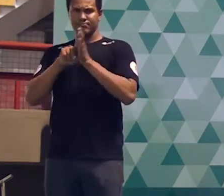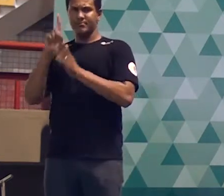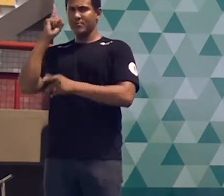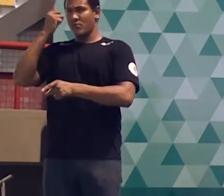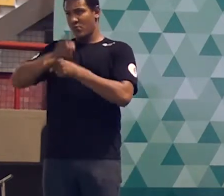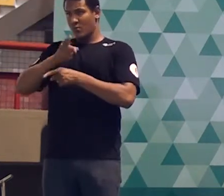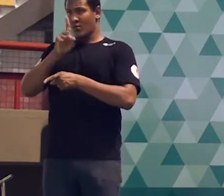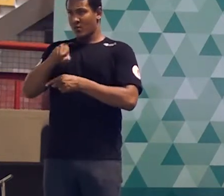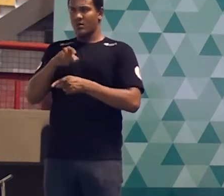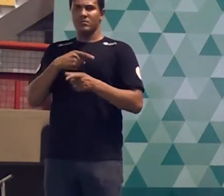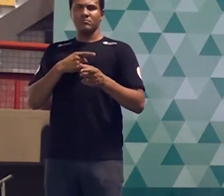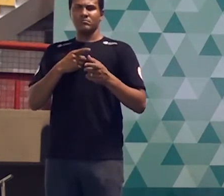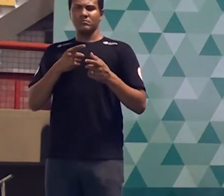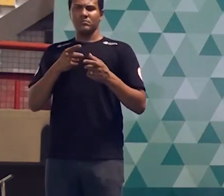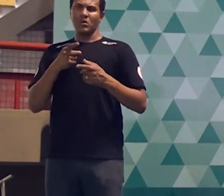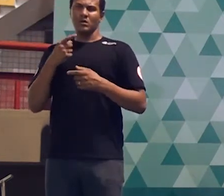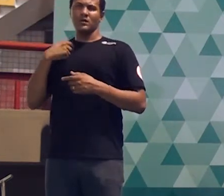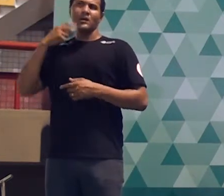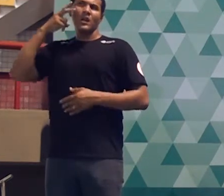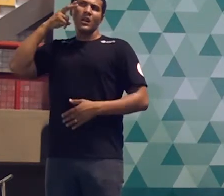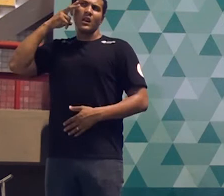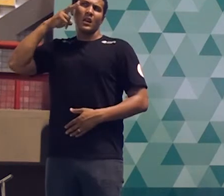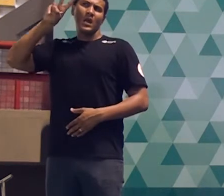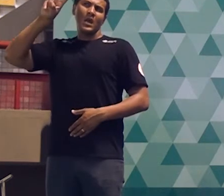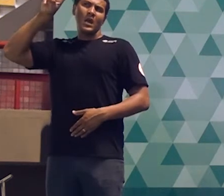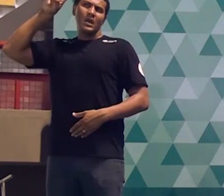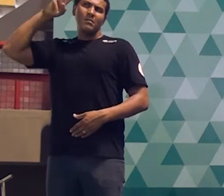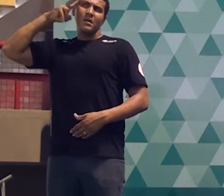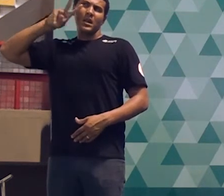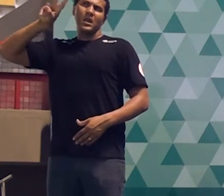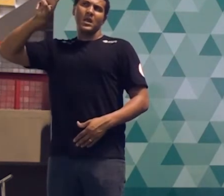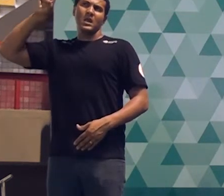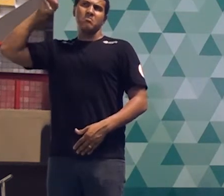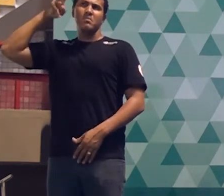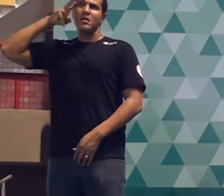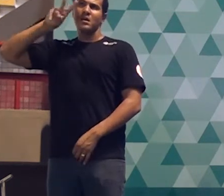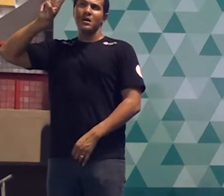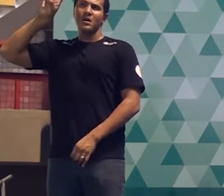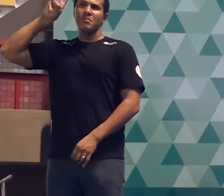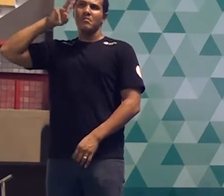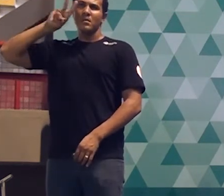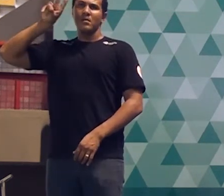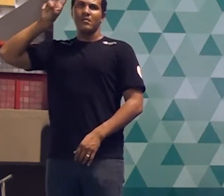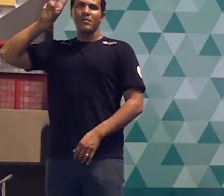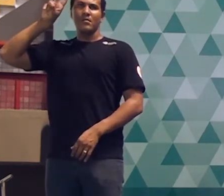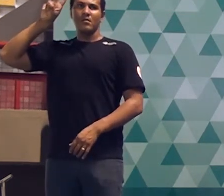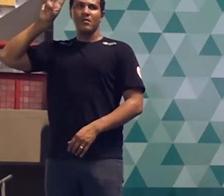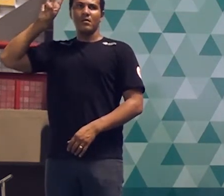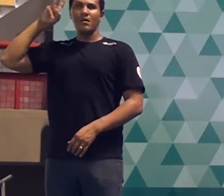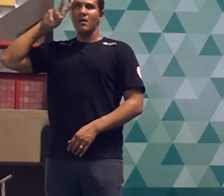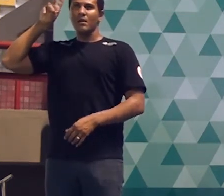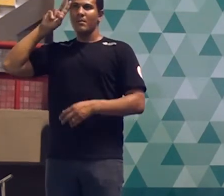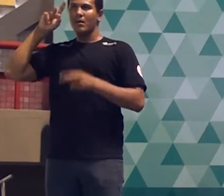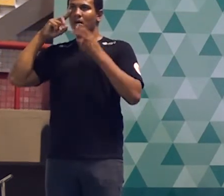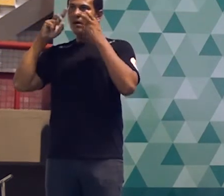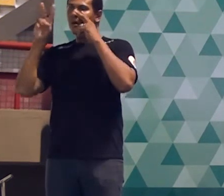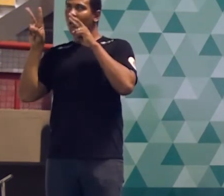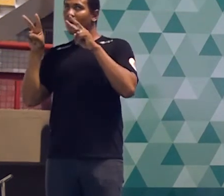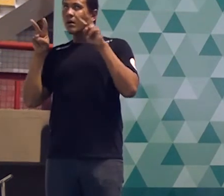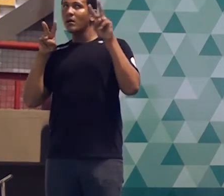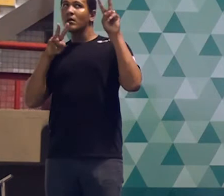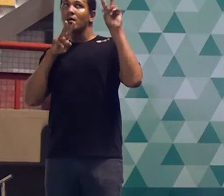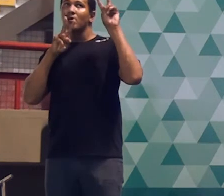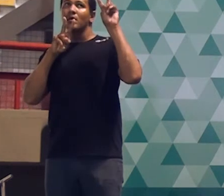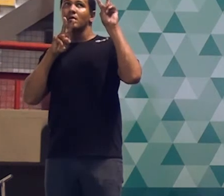que quando a gente está se lembrando de algo que aconteceu, a gente direciona os olhos para cima e para